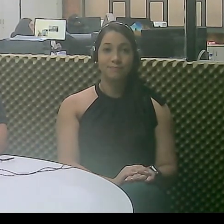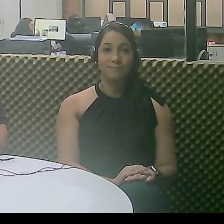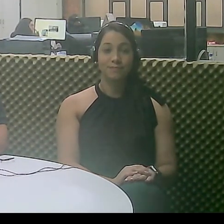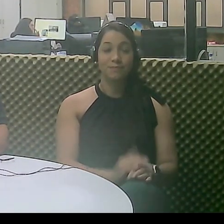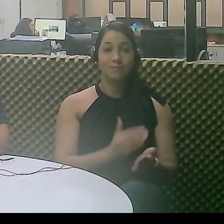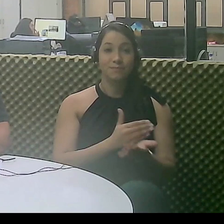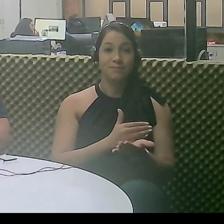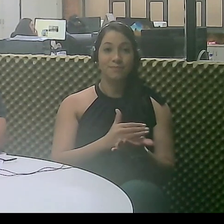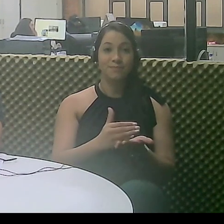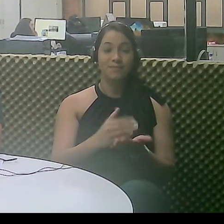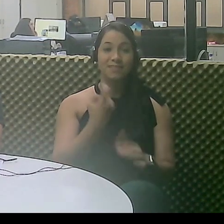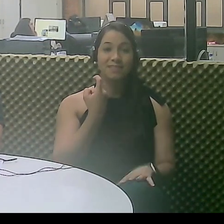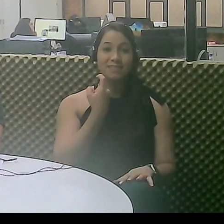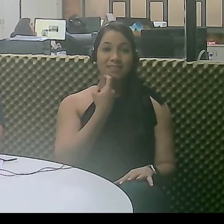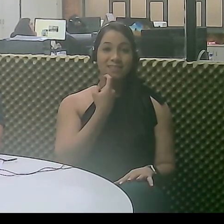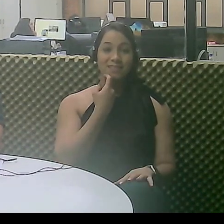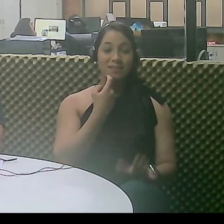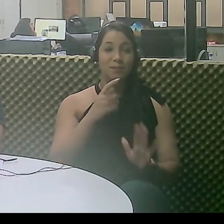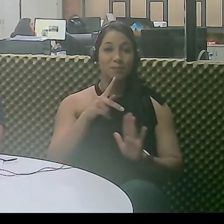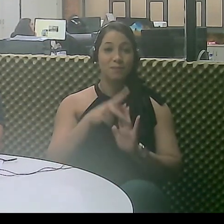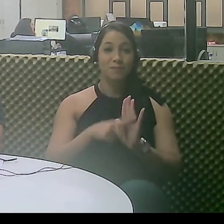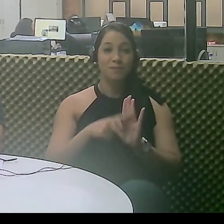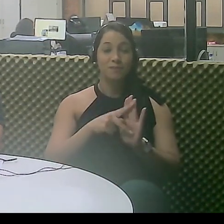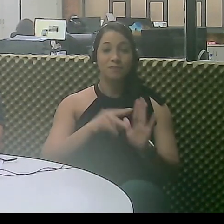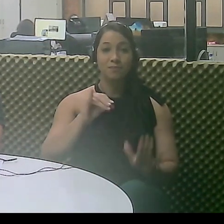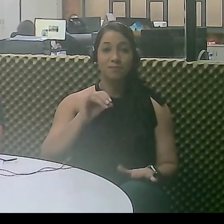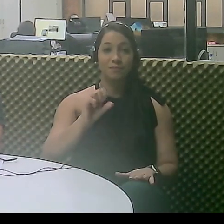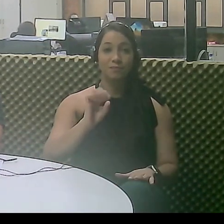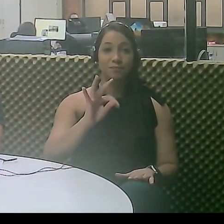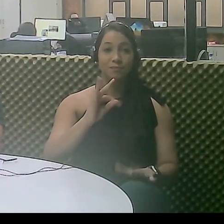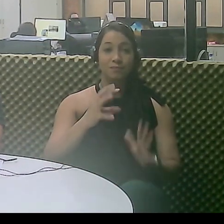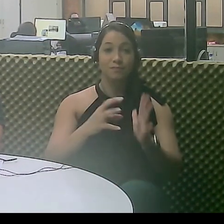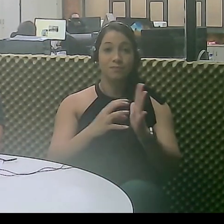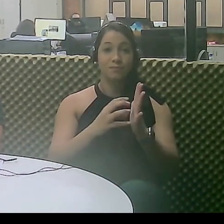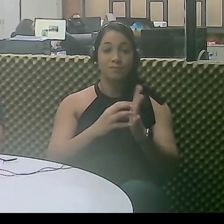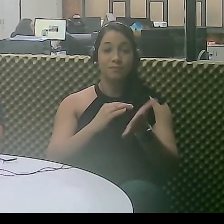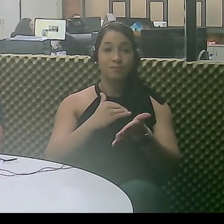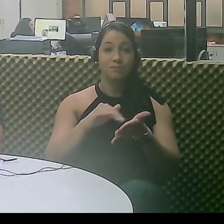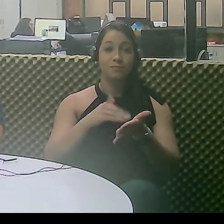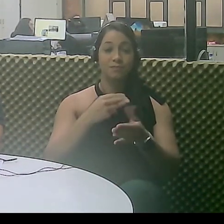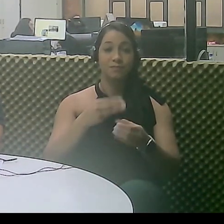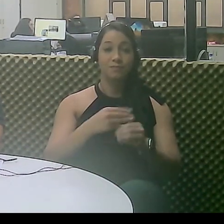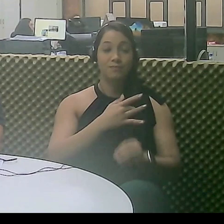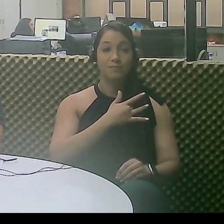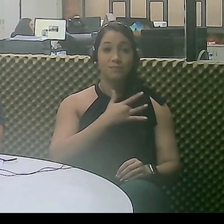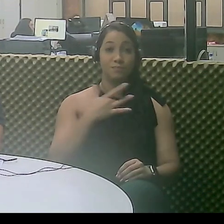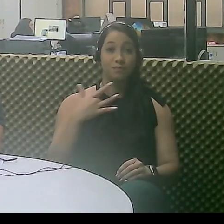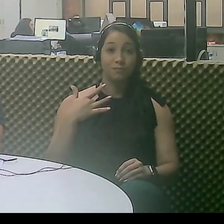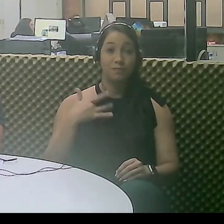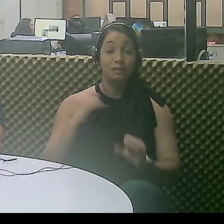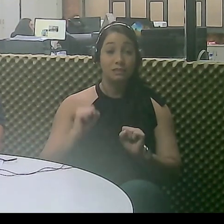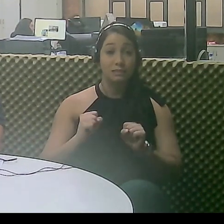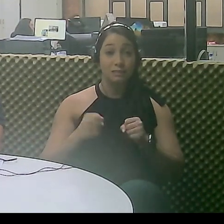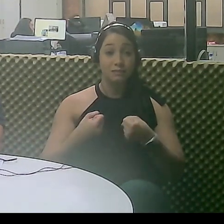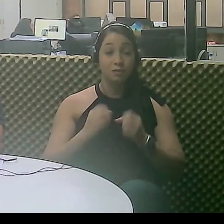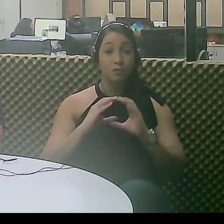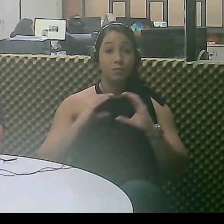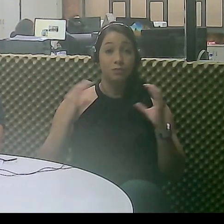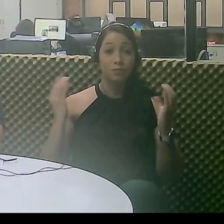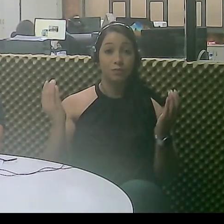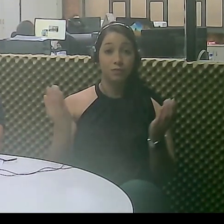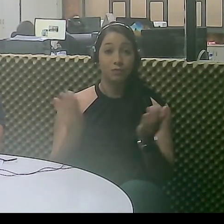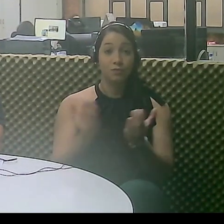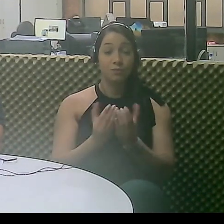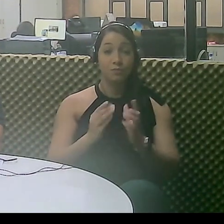A partir desta sexta-feira, o programa IST-AIDS da Secretaria Municipal de Saúde reforça com toda a comunidade